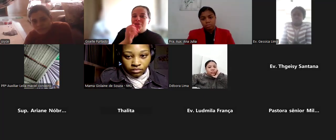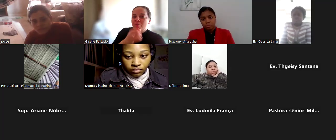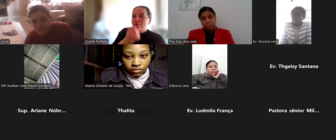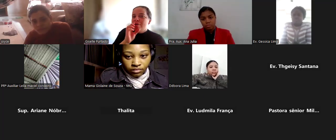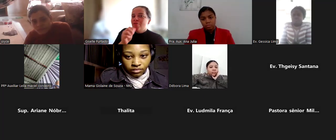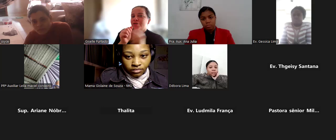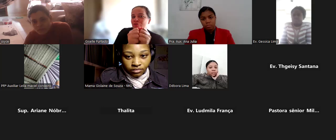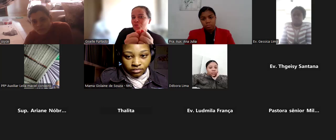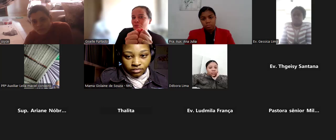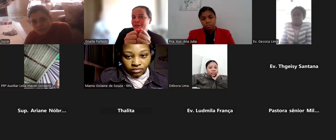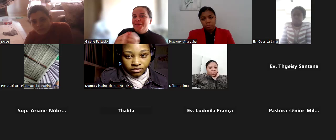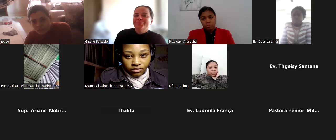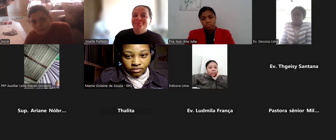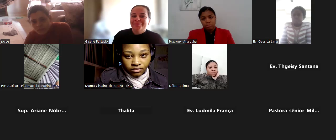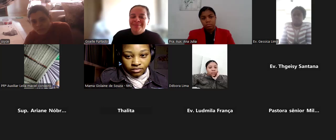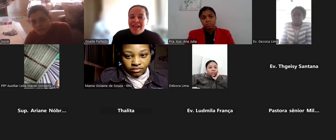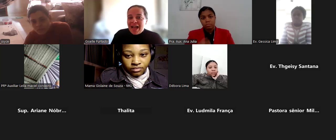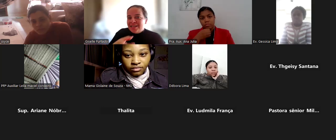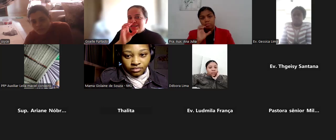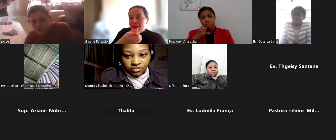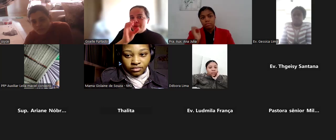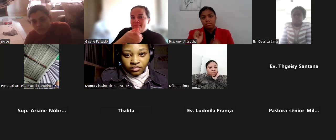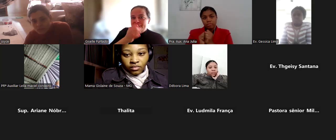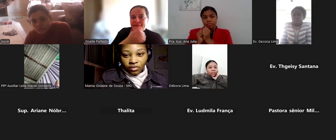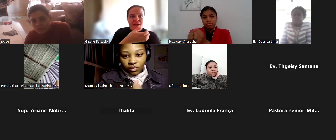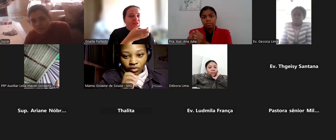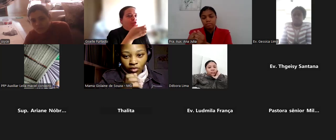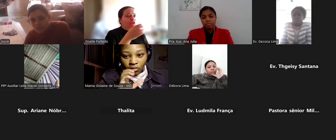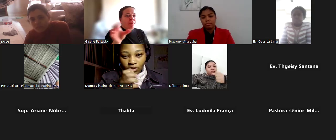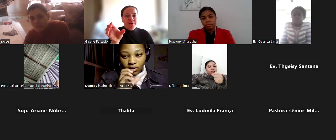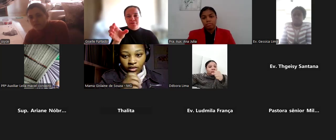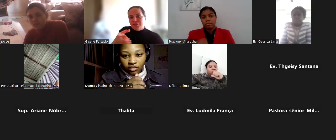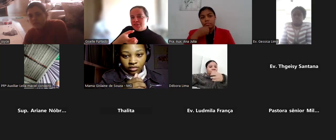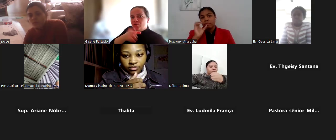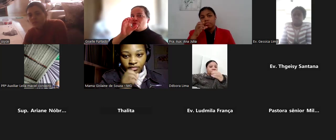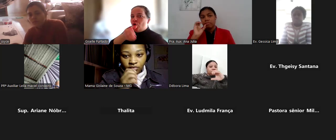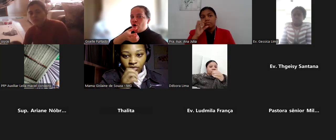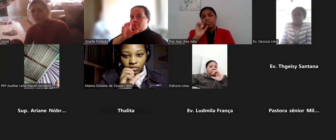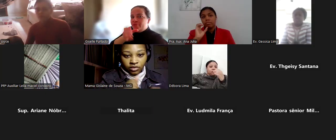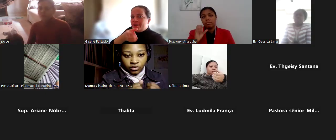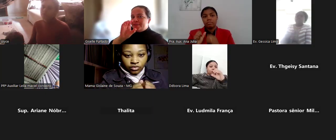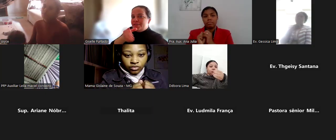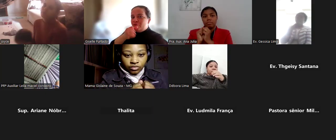tomar alguma coisa junto com ele. Assim é beber, tá? Sinal de beber. Você segura um copo e faz esse